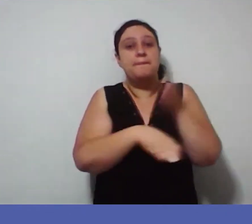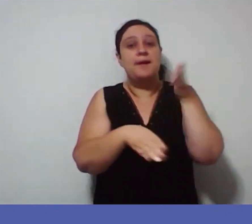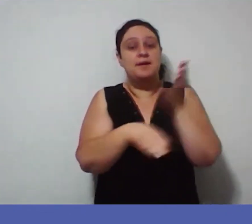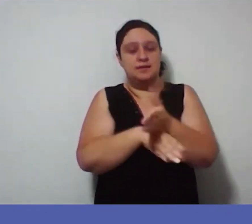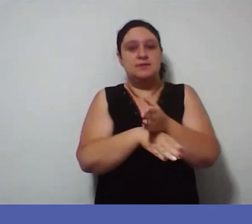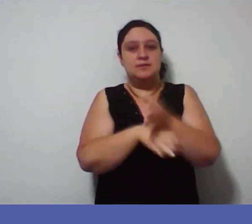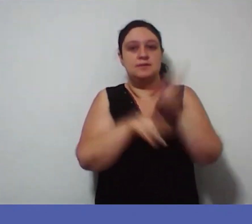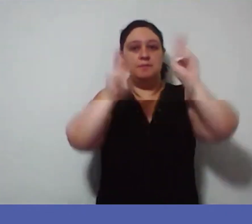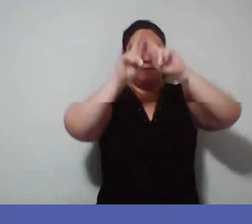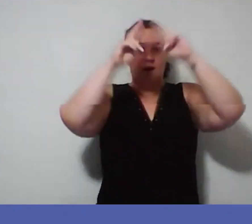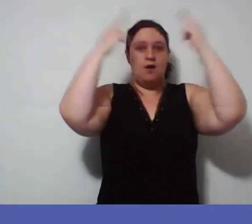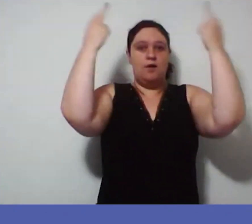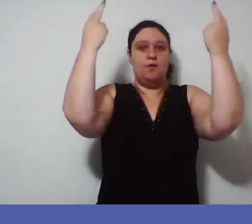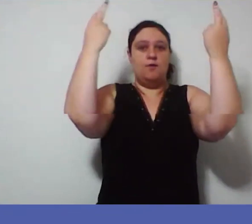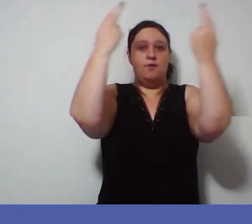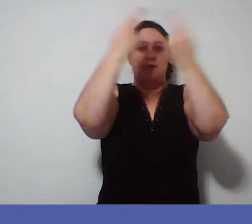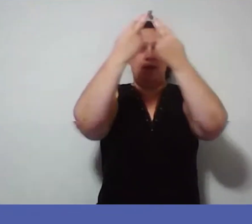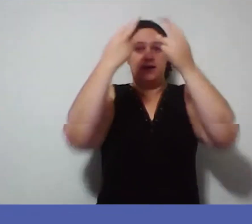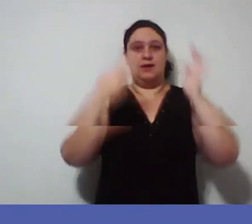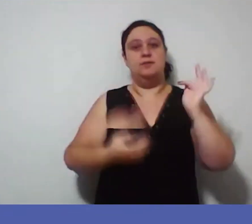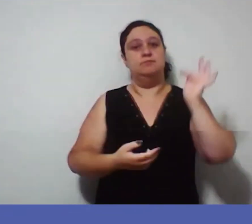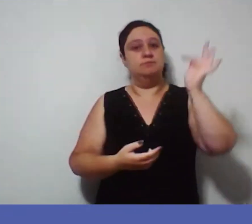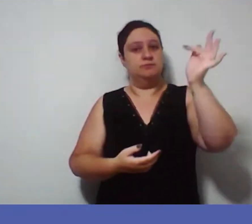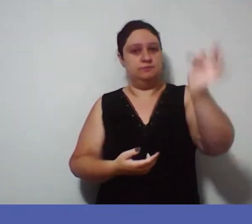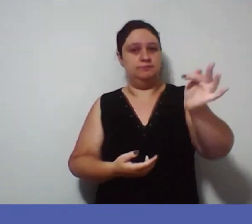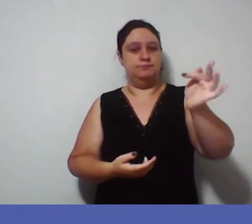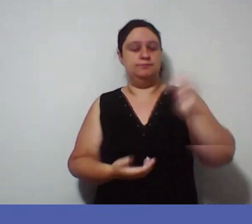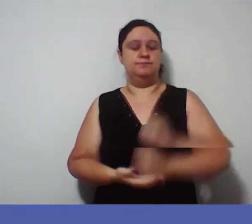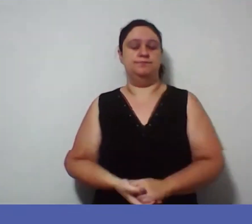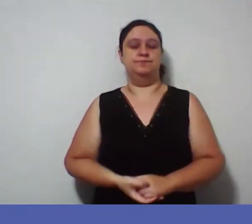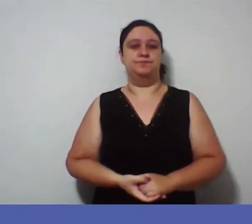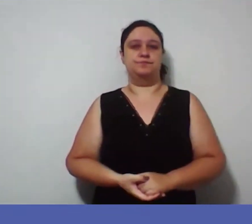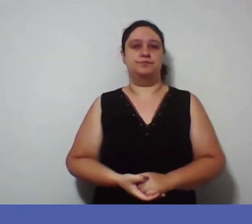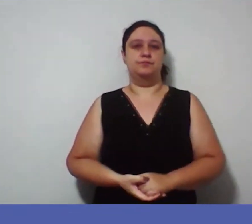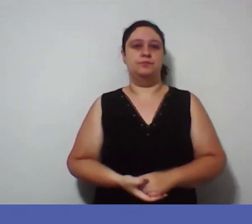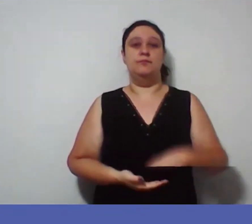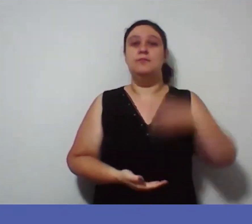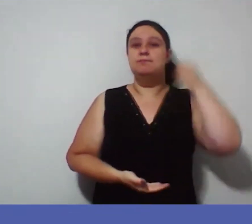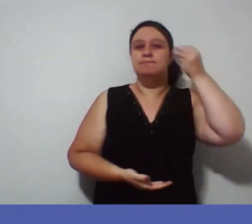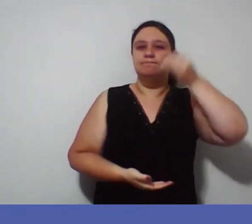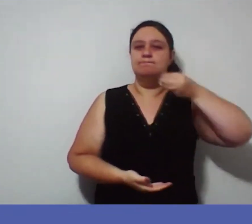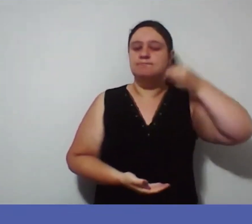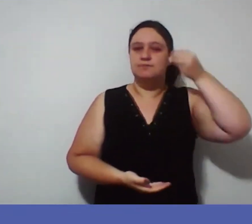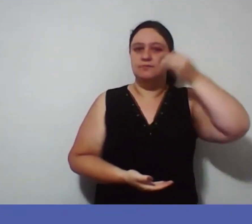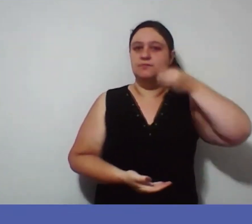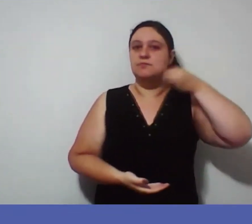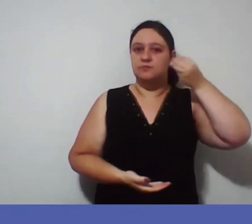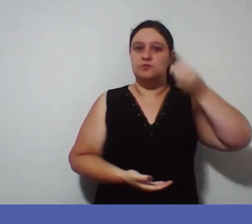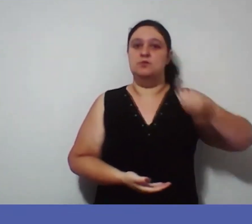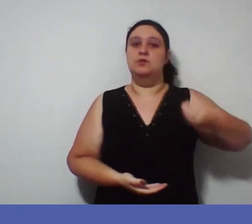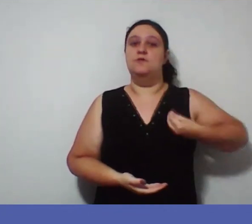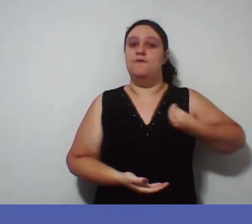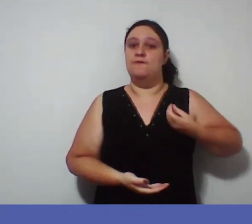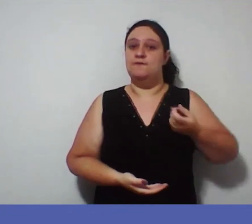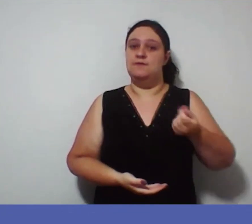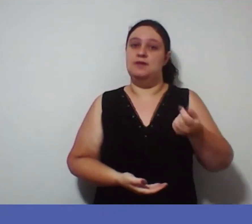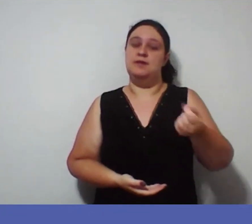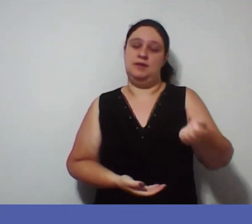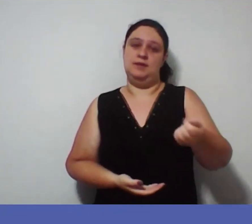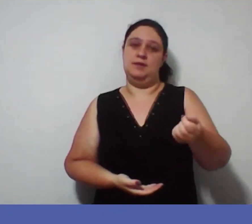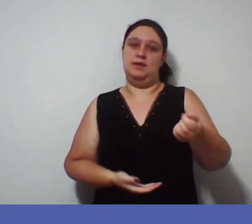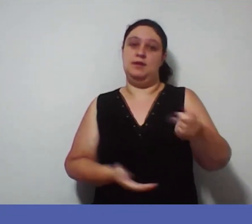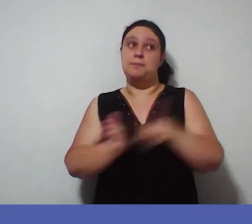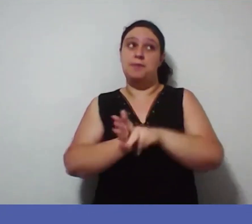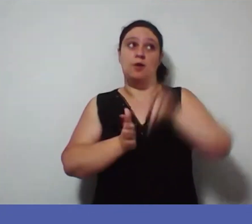reino na era vindoura, desfrutando assim a vida eterna de Deus de modo